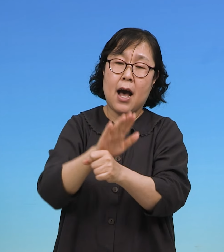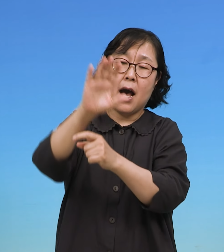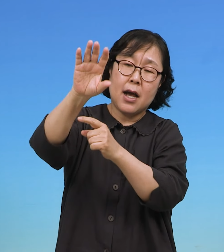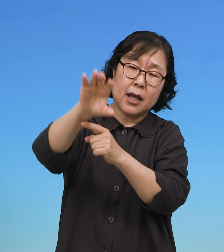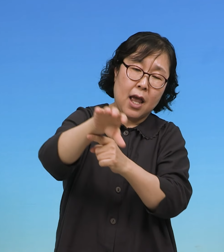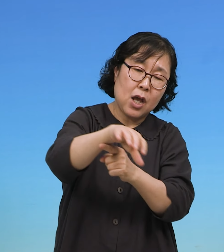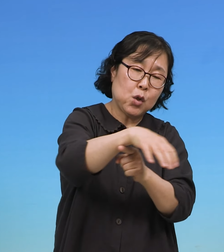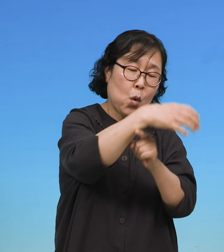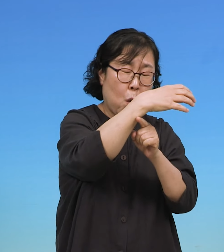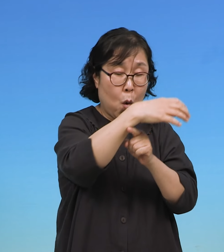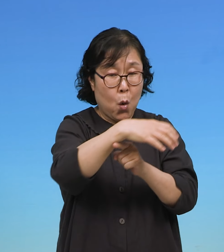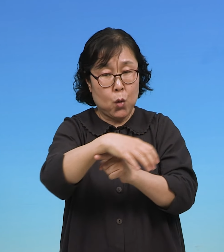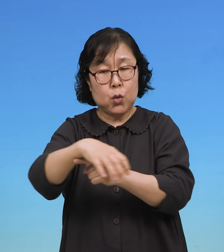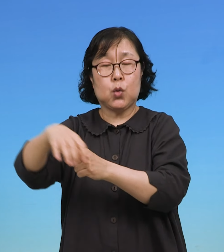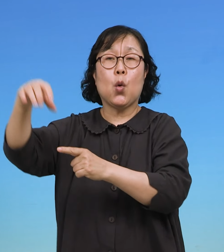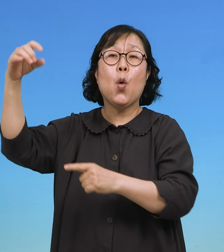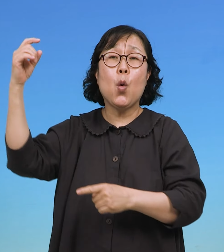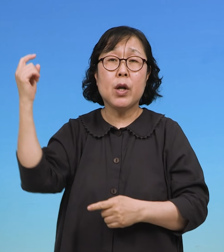사랑의 종소리가